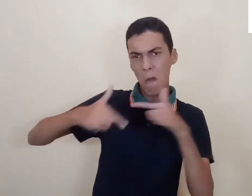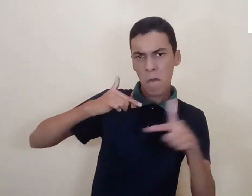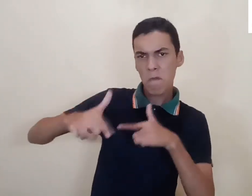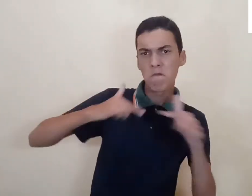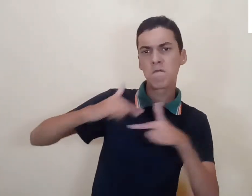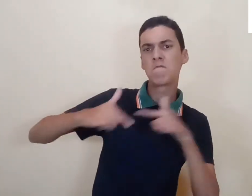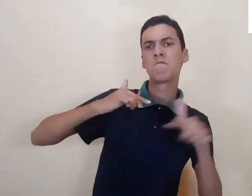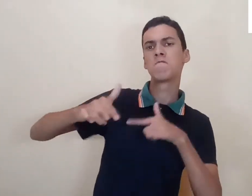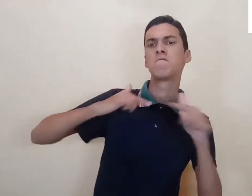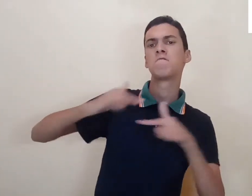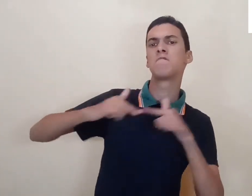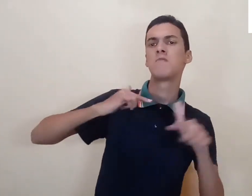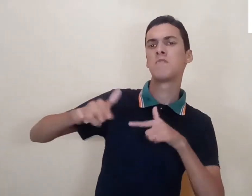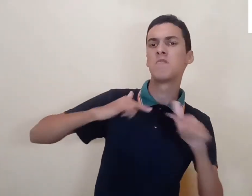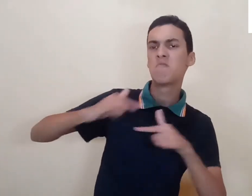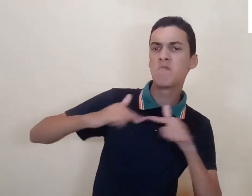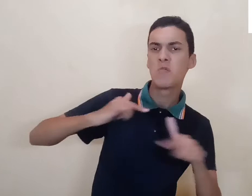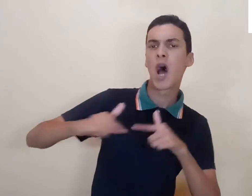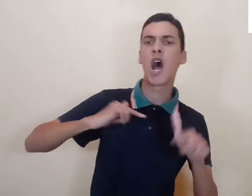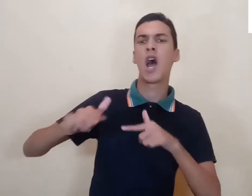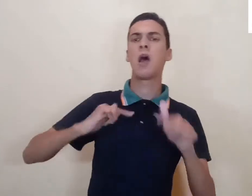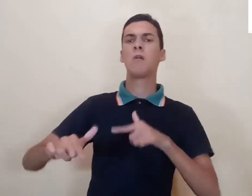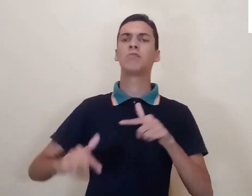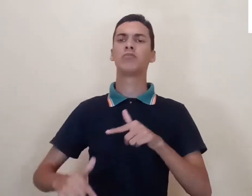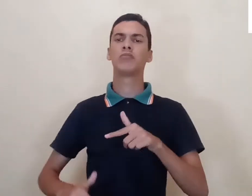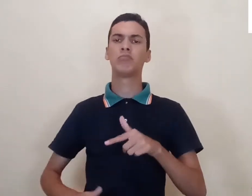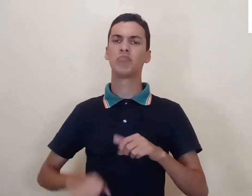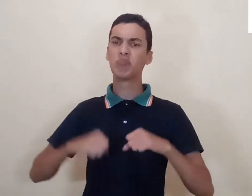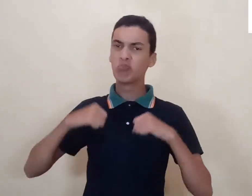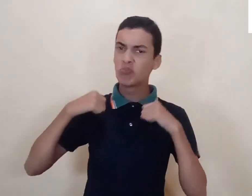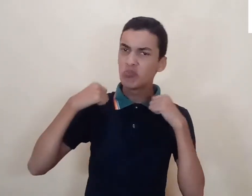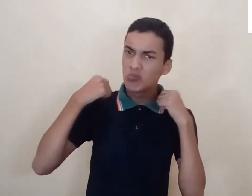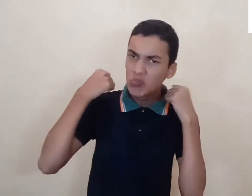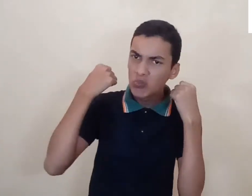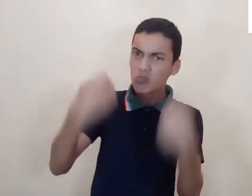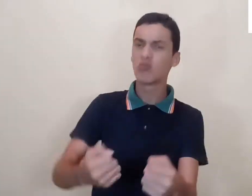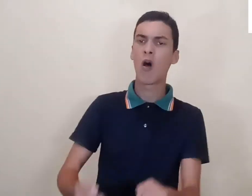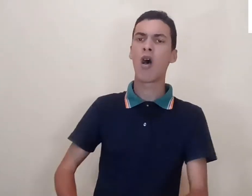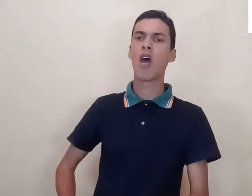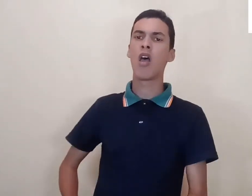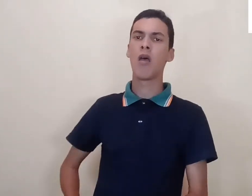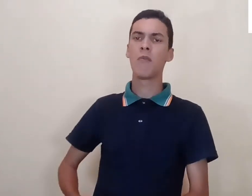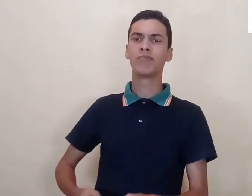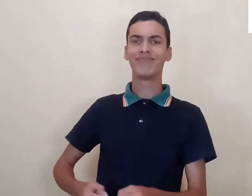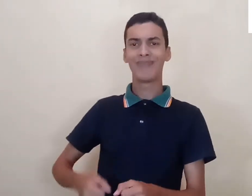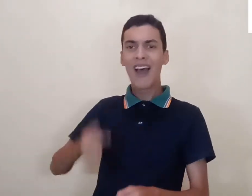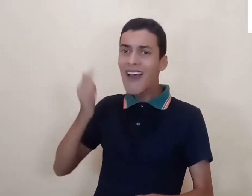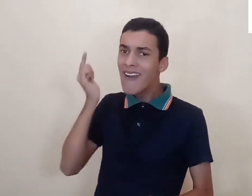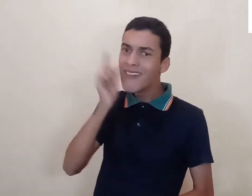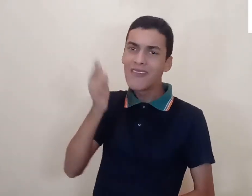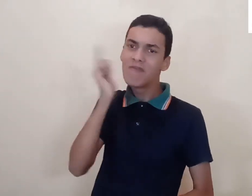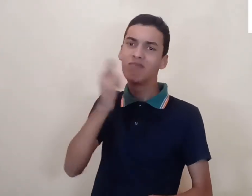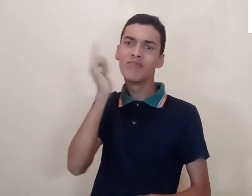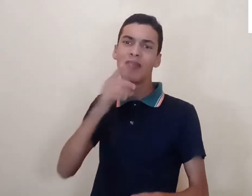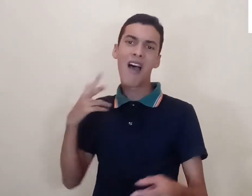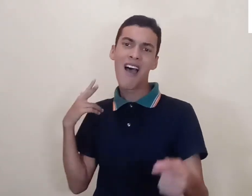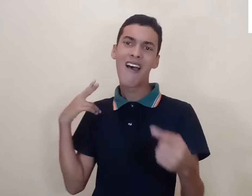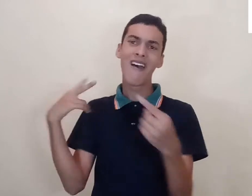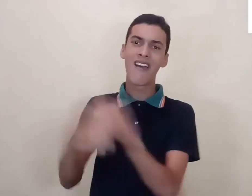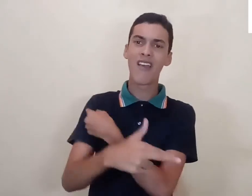alcançar, principalmente na Libras. Você deve perseverar e trabalhar bastante para conseguir os